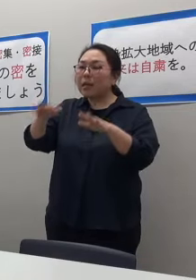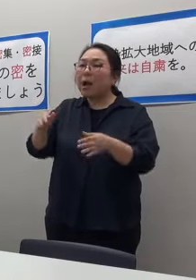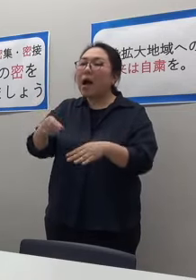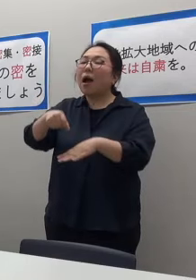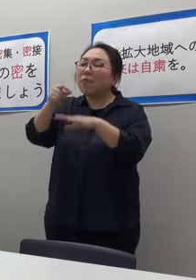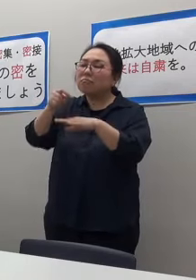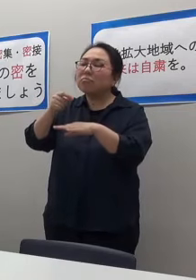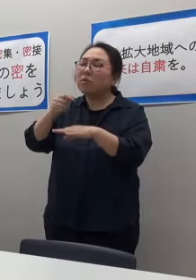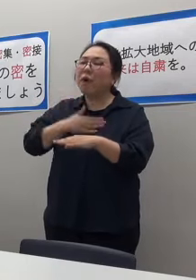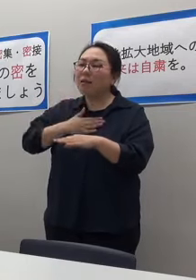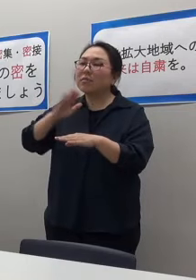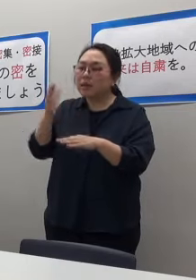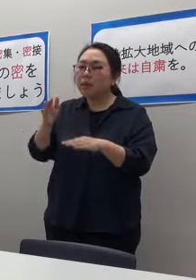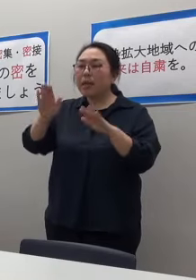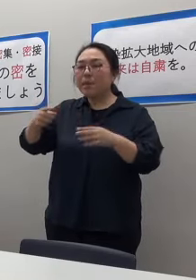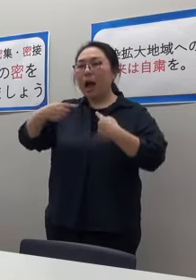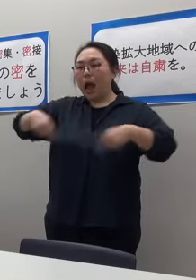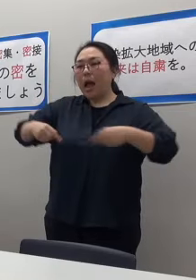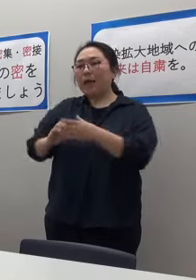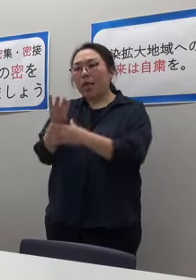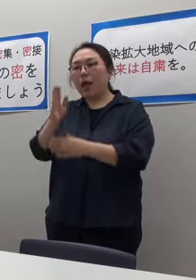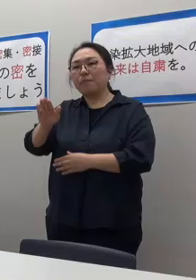こにあるかではないかと思っていますでしょう